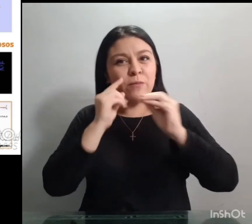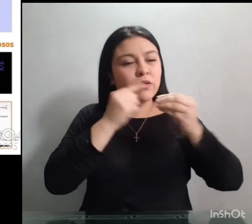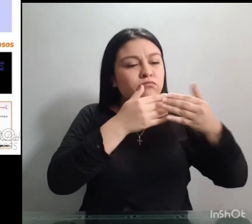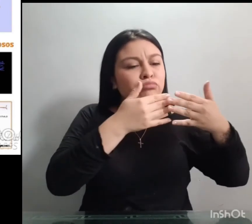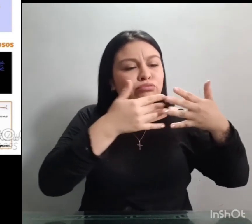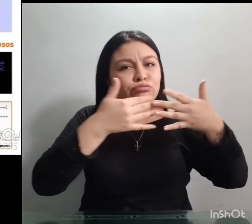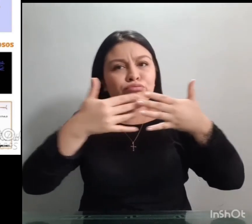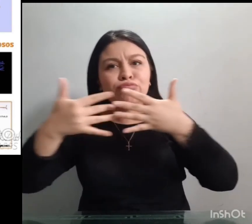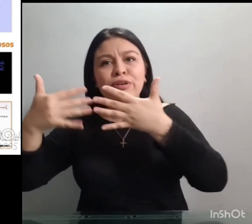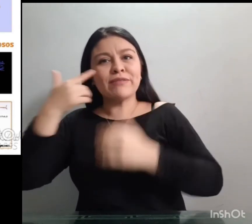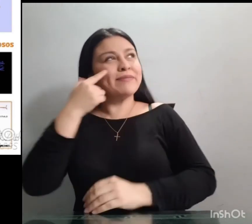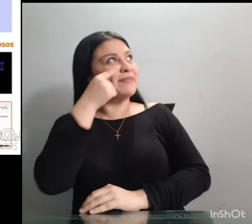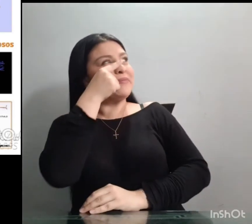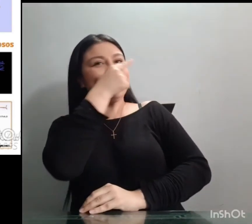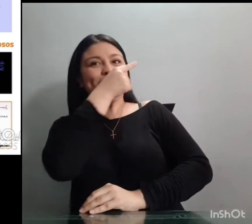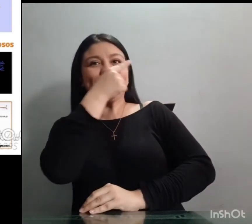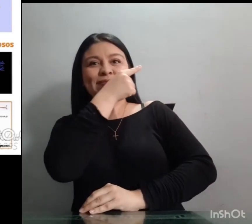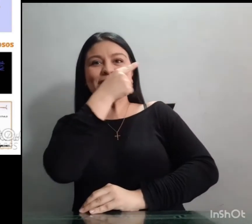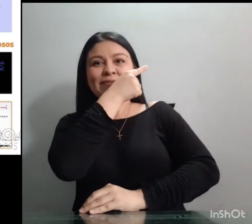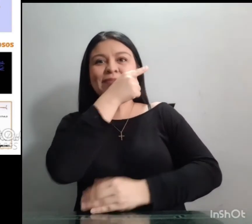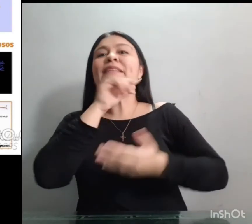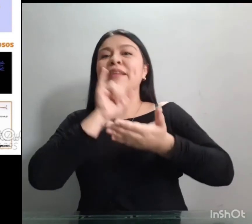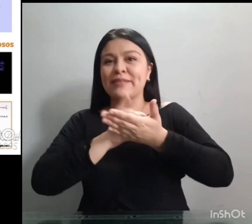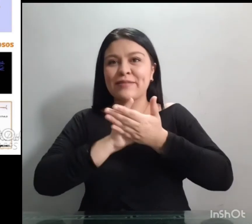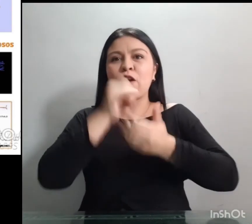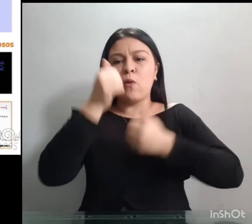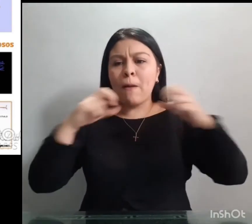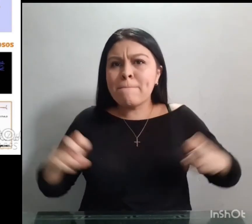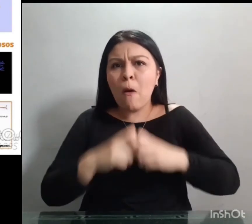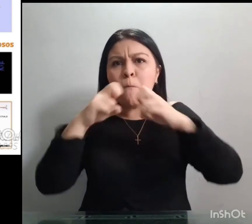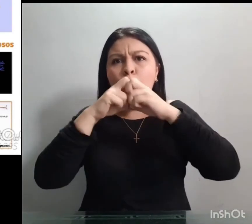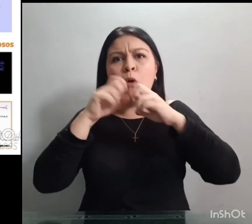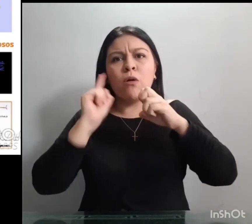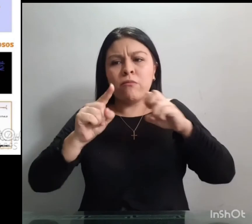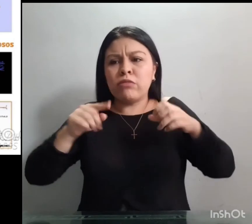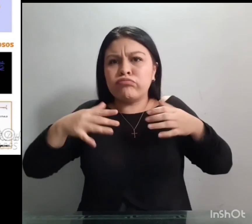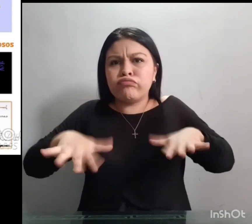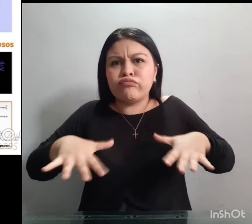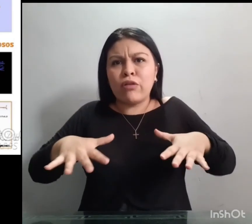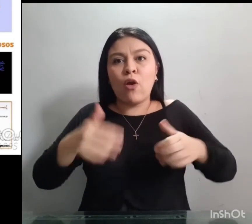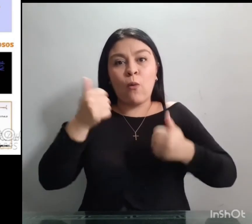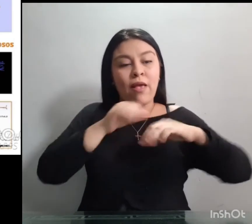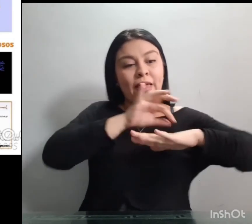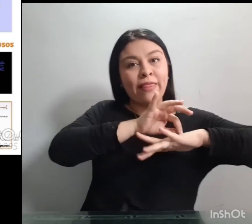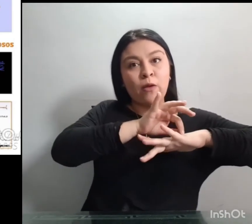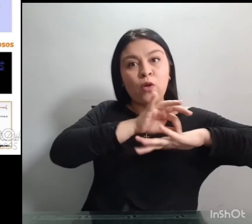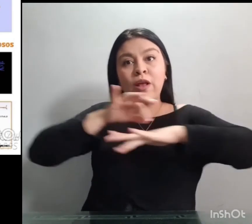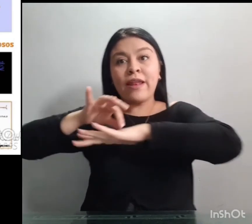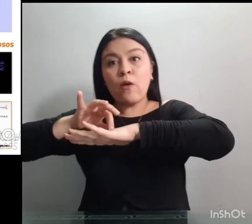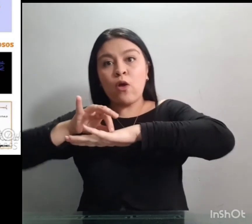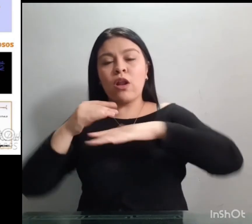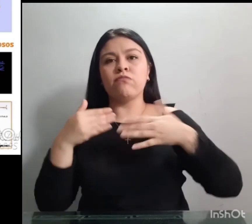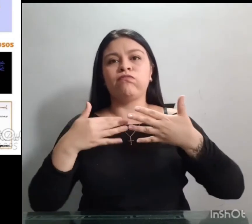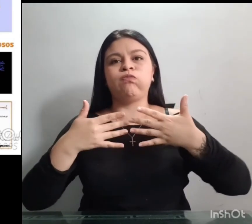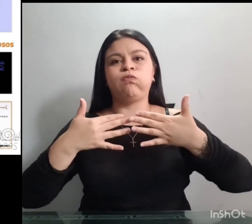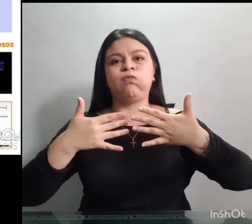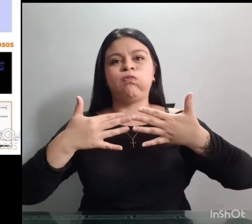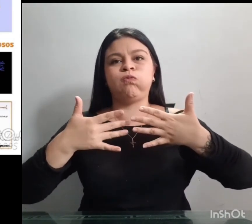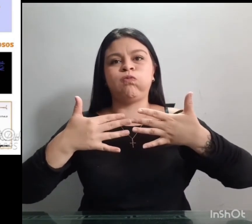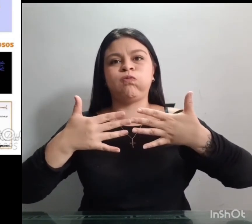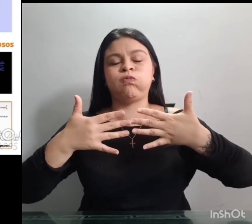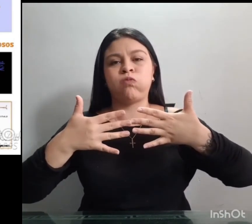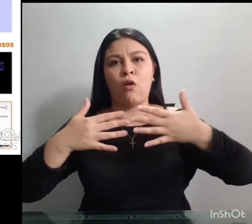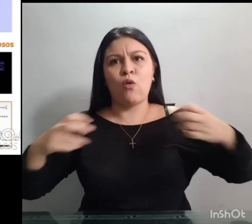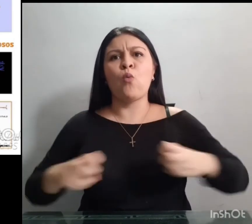observamos aquí, la transmisión del impulso nervioso de una neurona a otra. Y luego llega